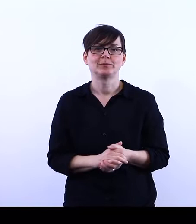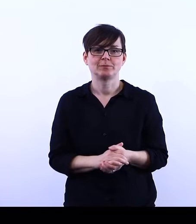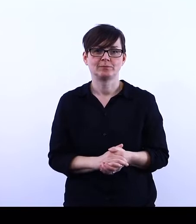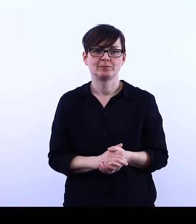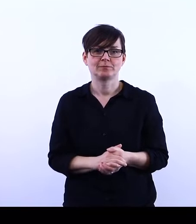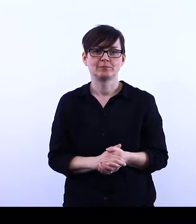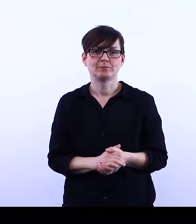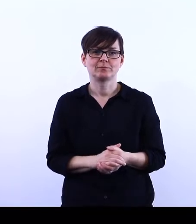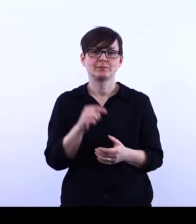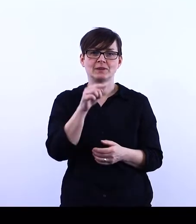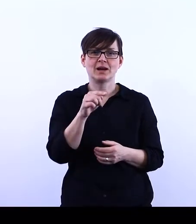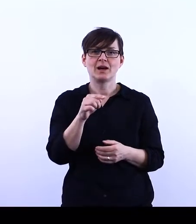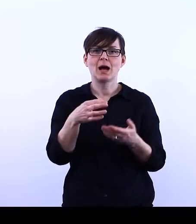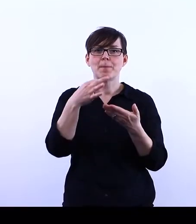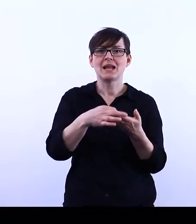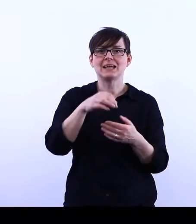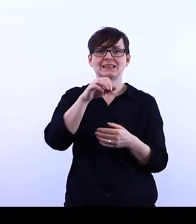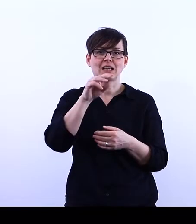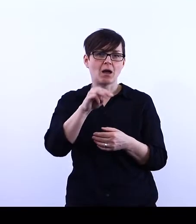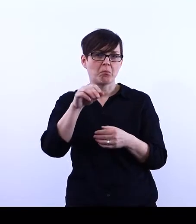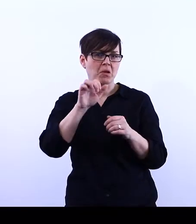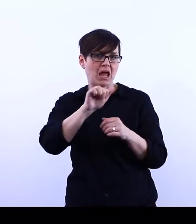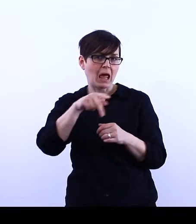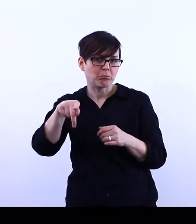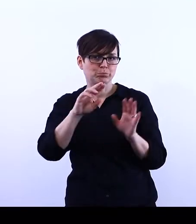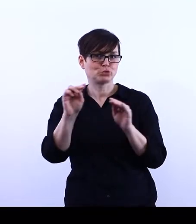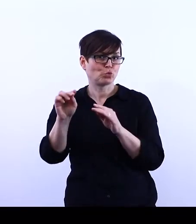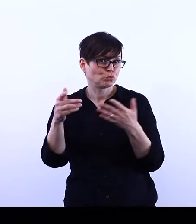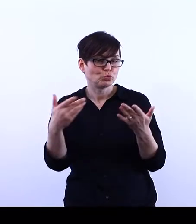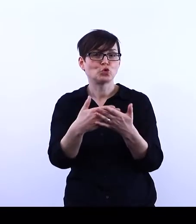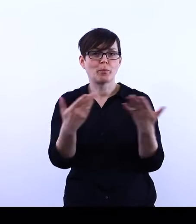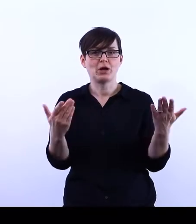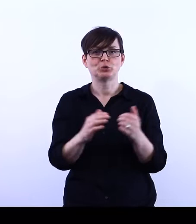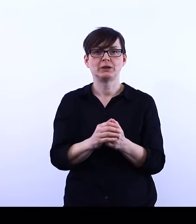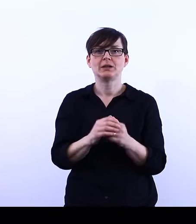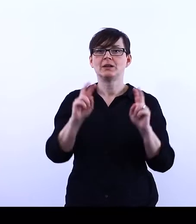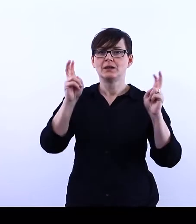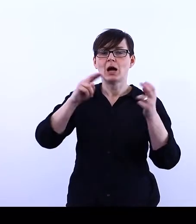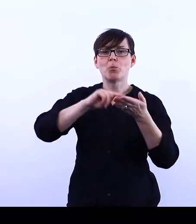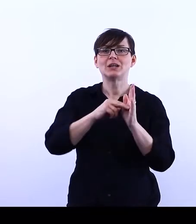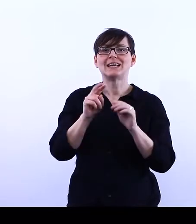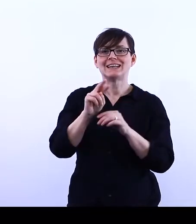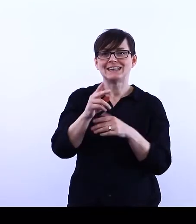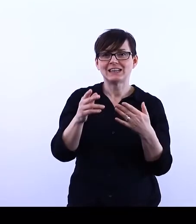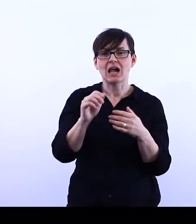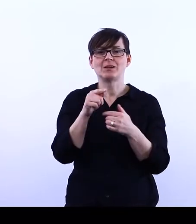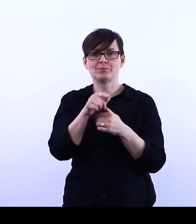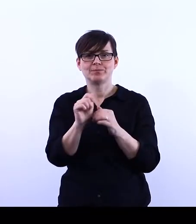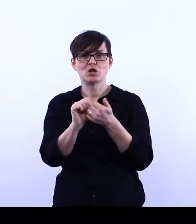dort ihre Place M-App unter anderem benutzen. Wir haben Politik Digital, die mit der Sportjugend Hessen